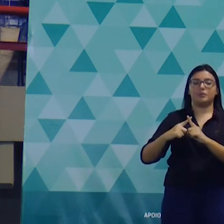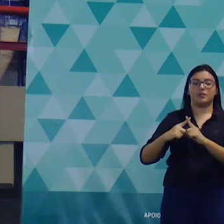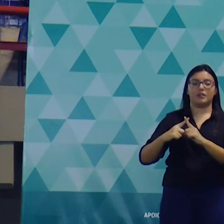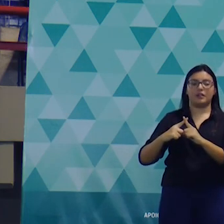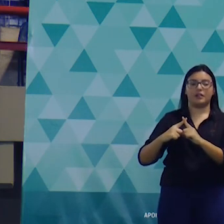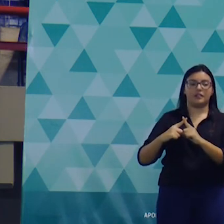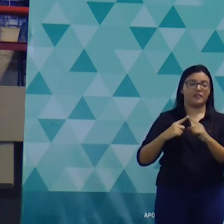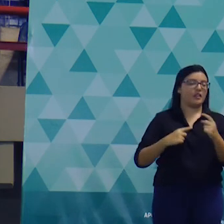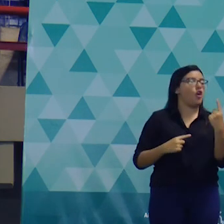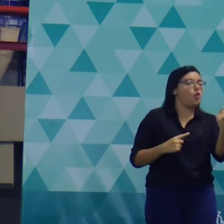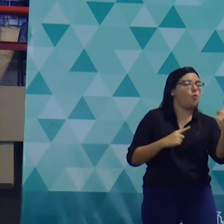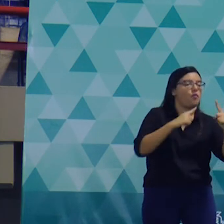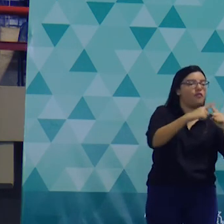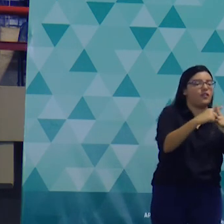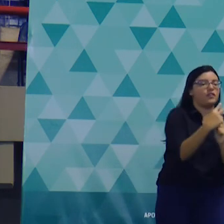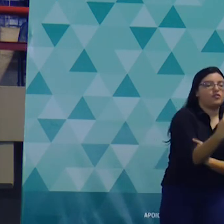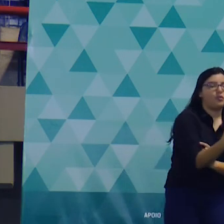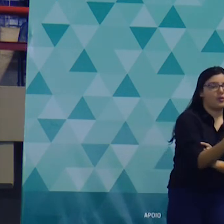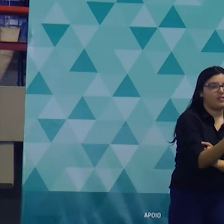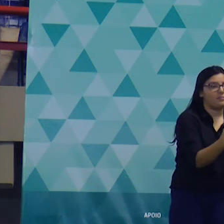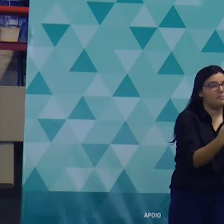por 2.